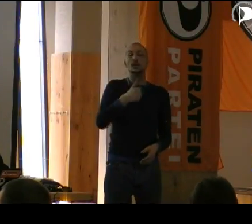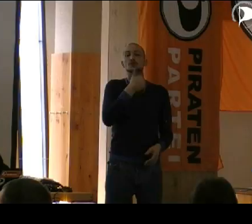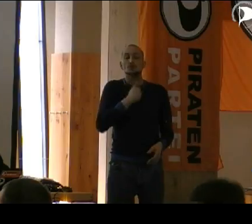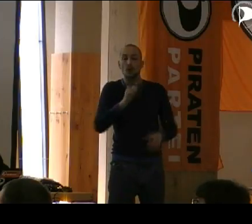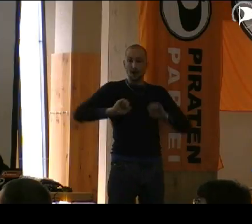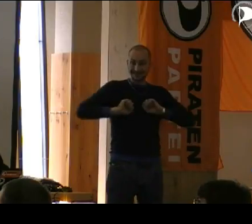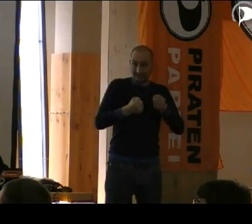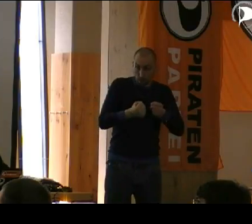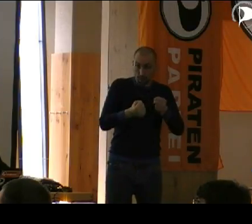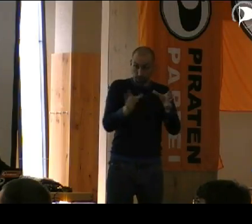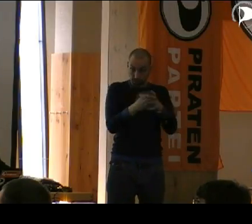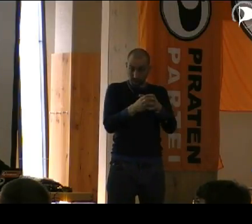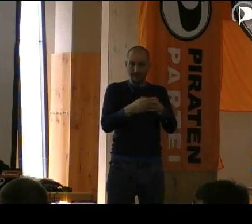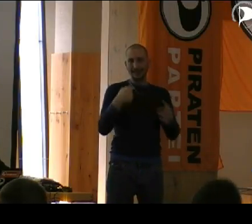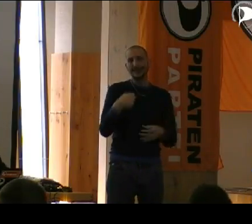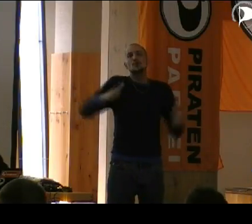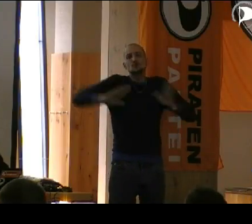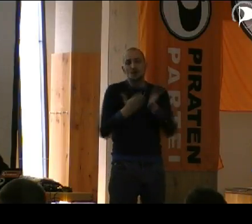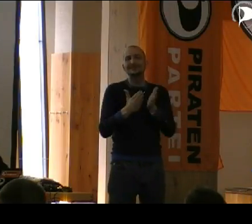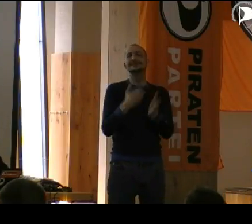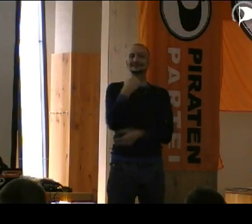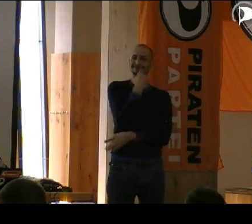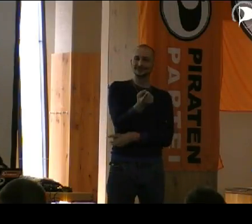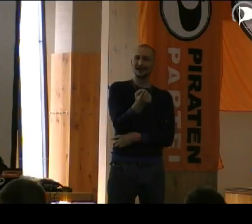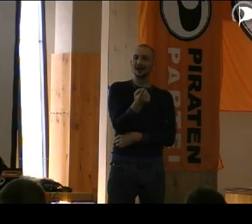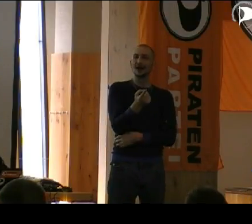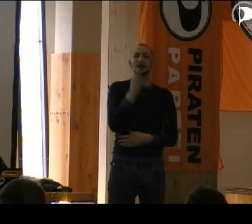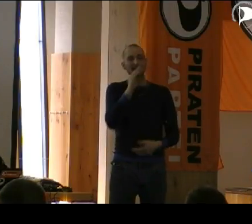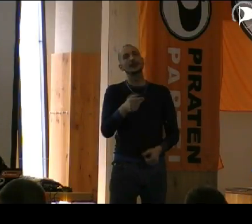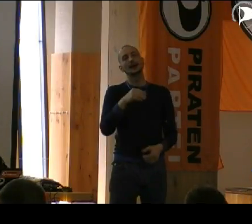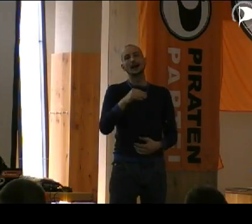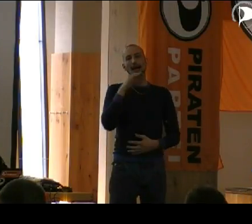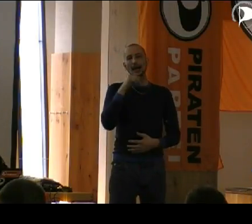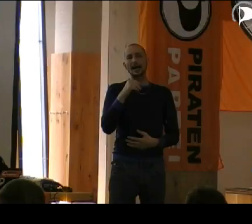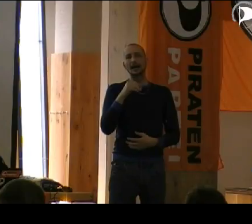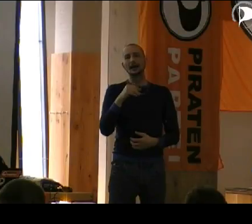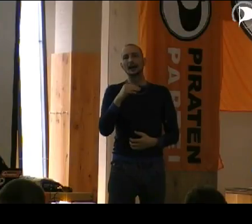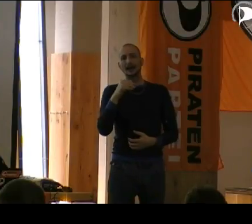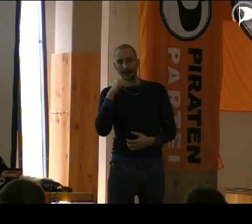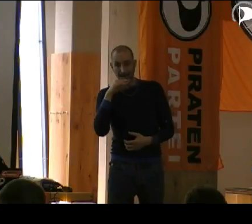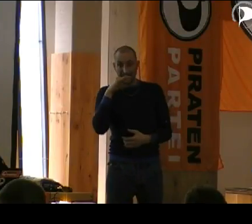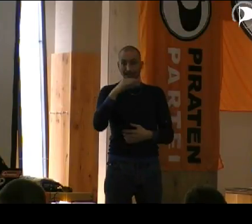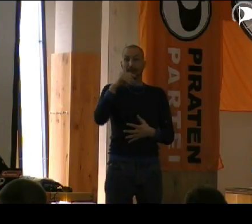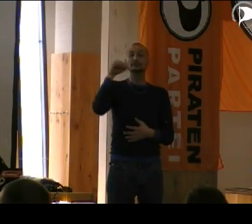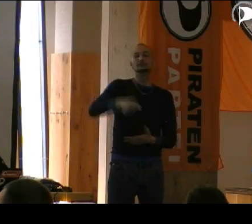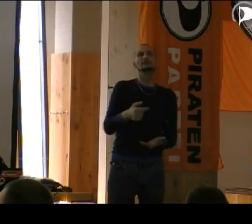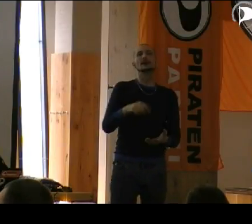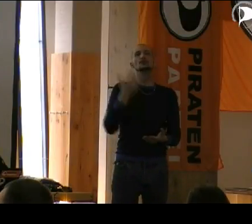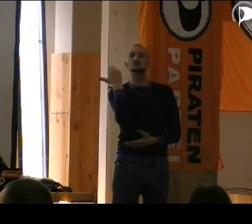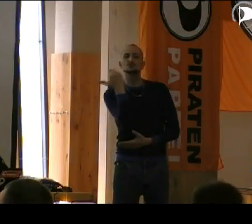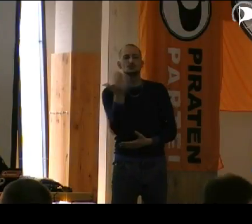ich hatte jetzt auch mal kurzes grußwort das heißt ja immer wenn man rede hält sommer begrüßen dass er wirklich ist irgendwie